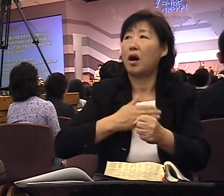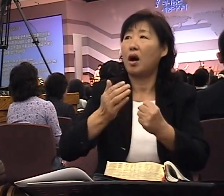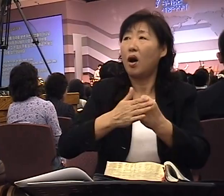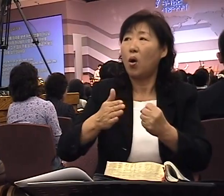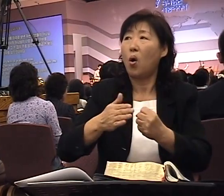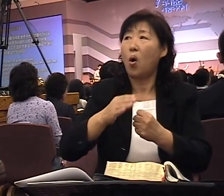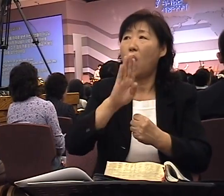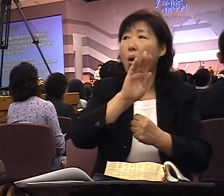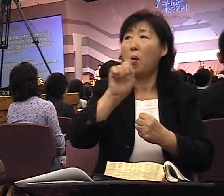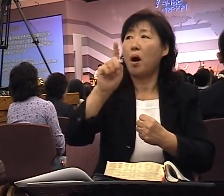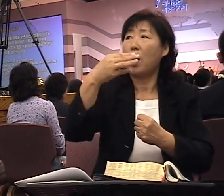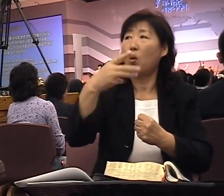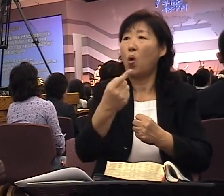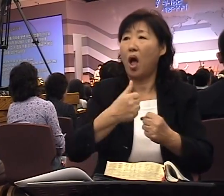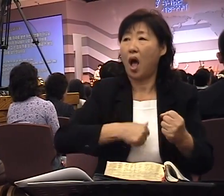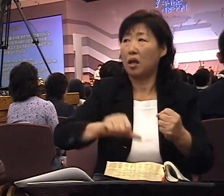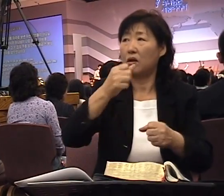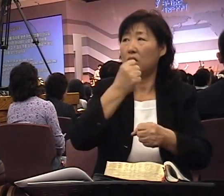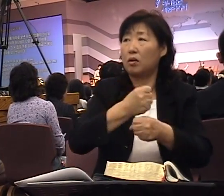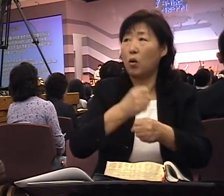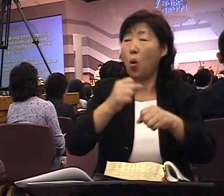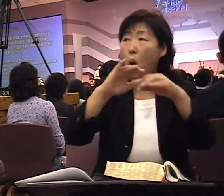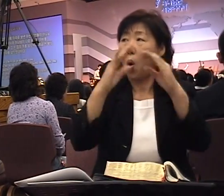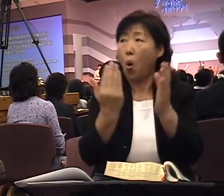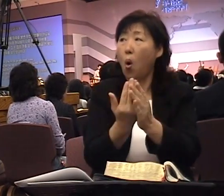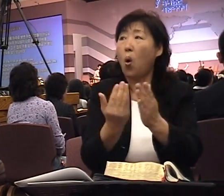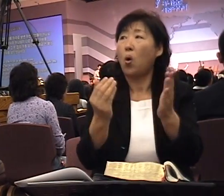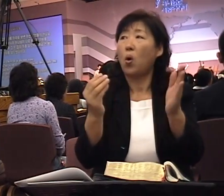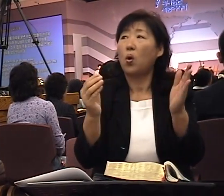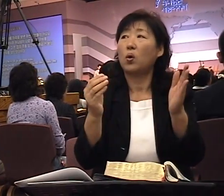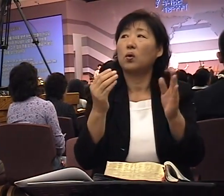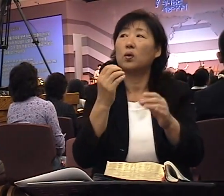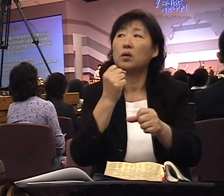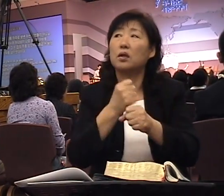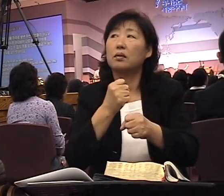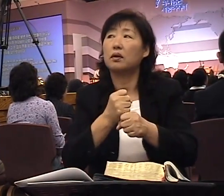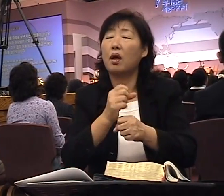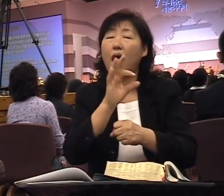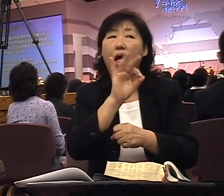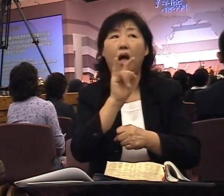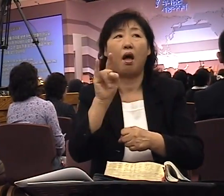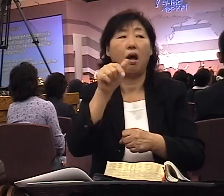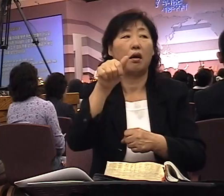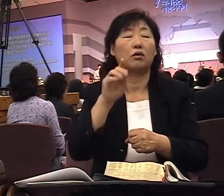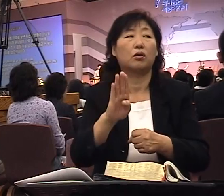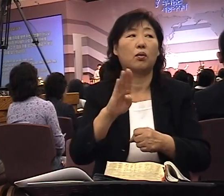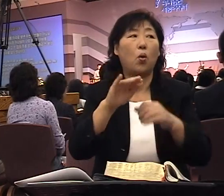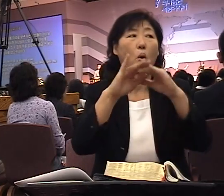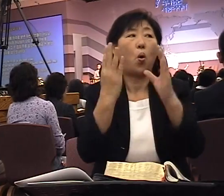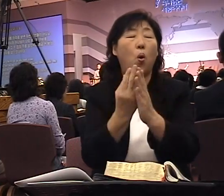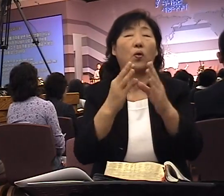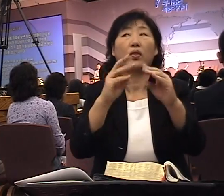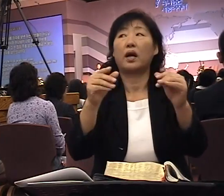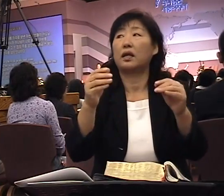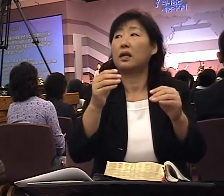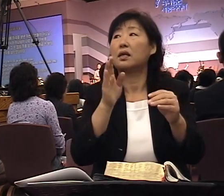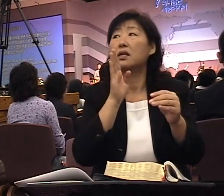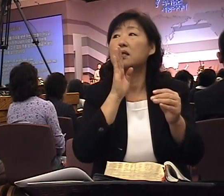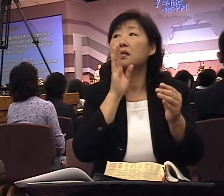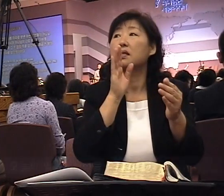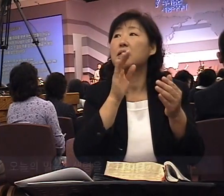바로의 아비를 삼으시며 그 온 집의 주를 삼으시며 애굽 온 땅의 치리자를